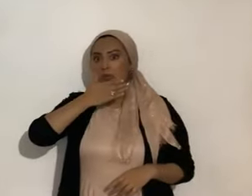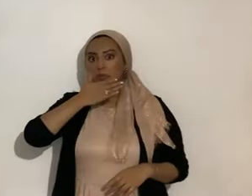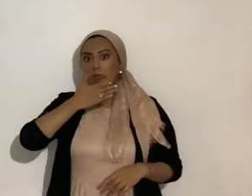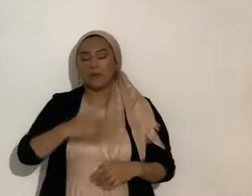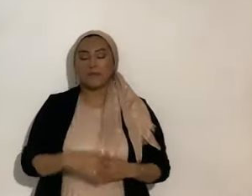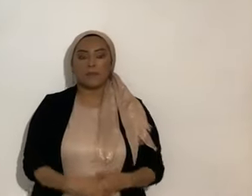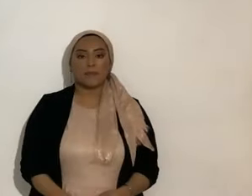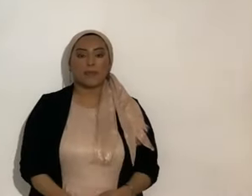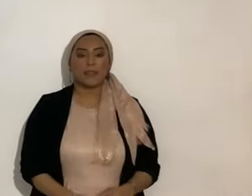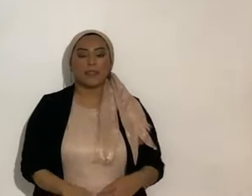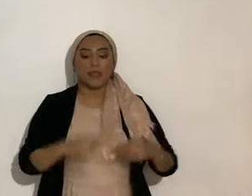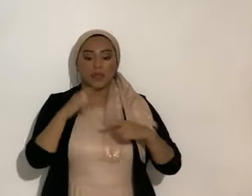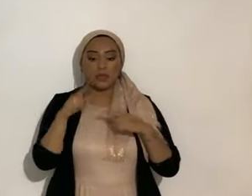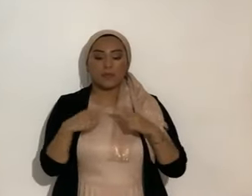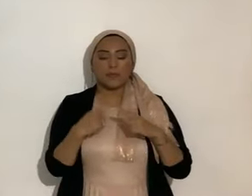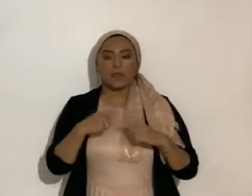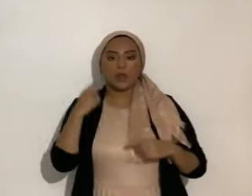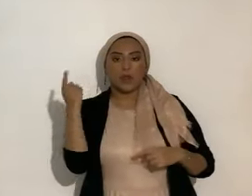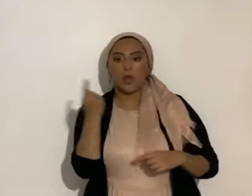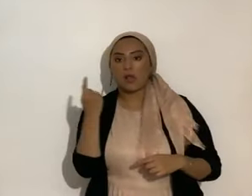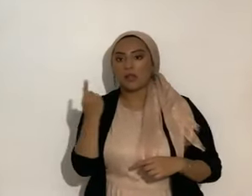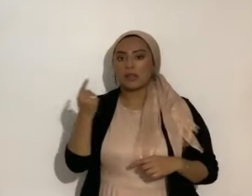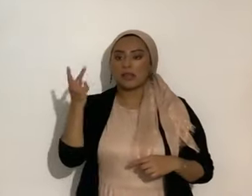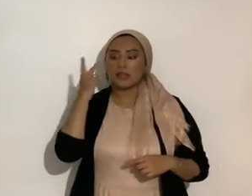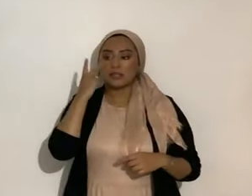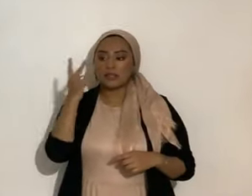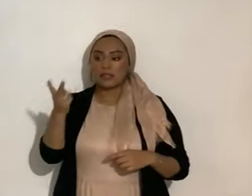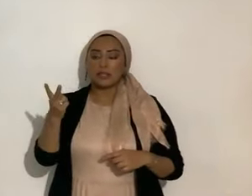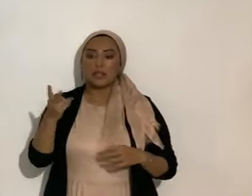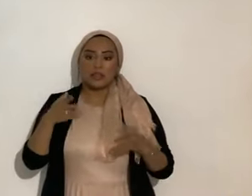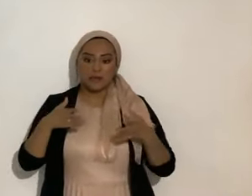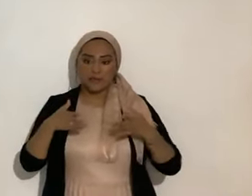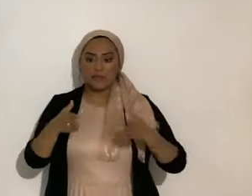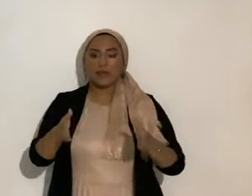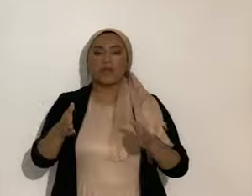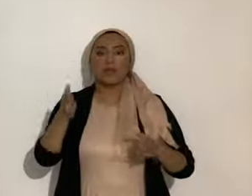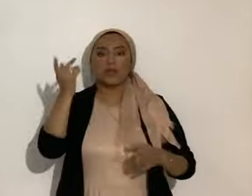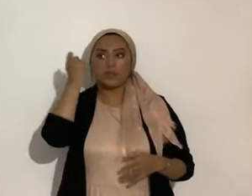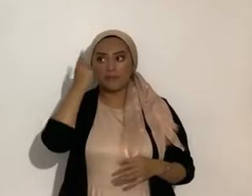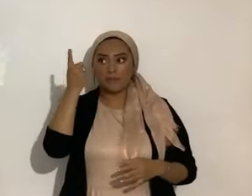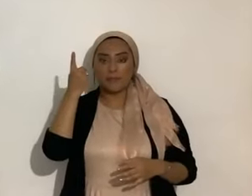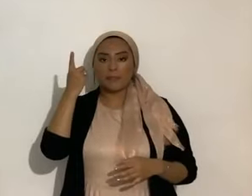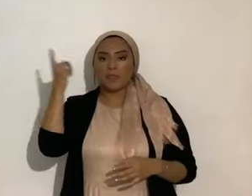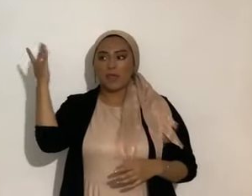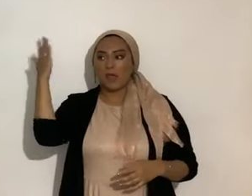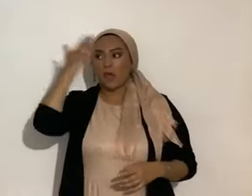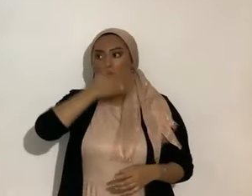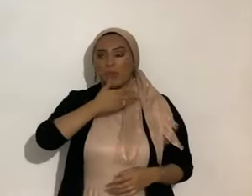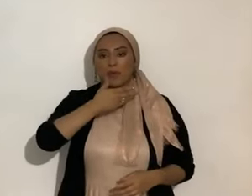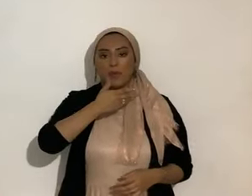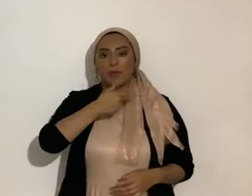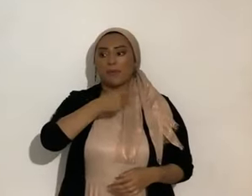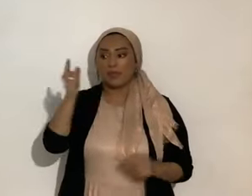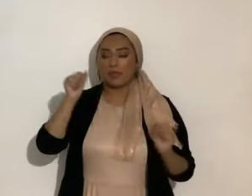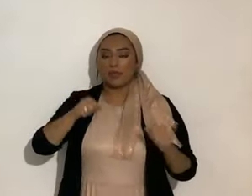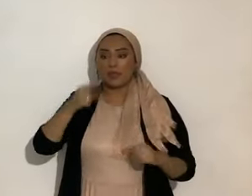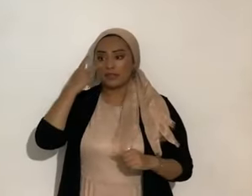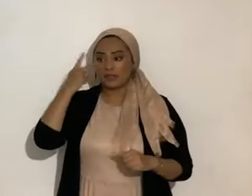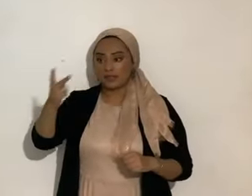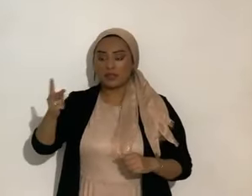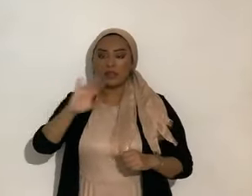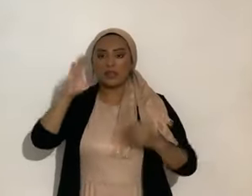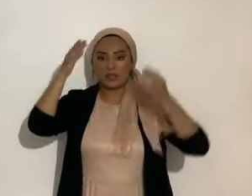¿sí? Cuando solo se ve la forma, el entendimiento ha quedado velado. Ellos pueden ver formas con